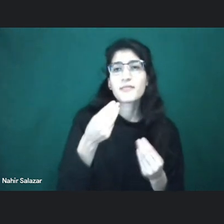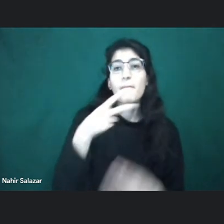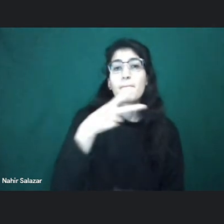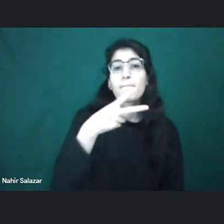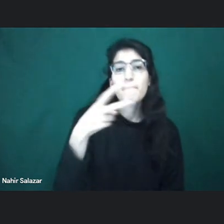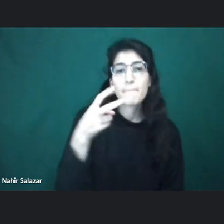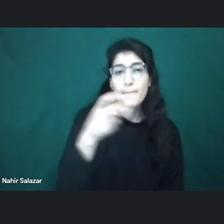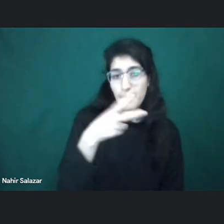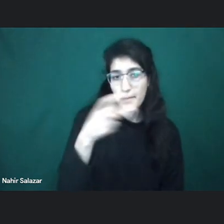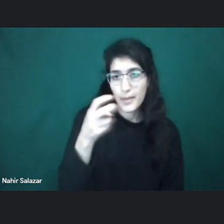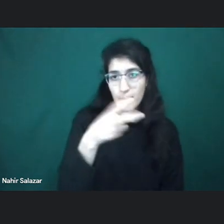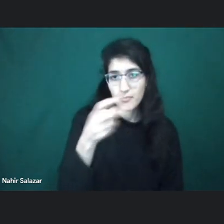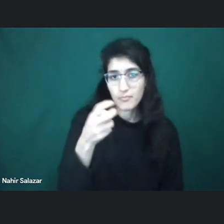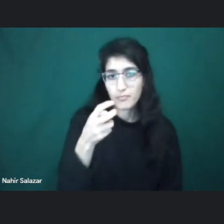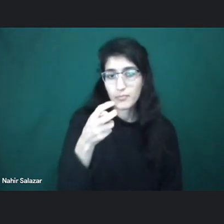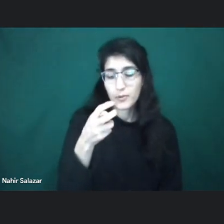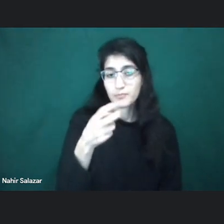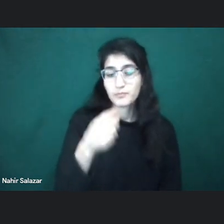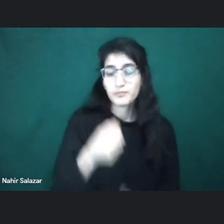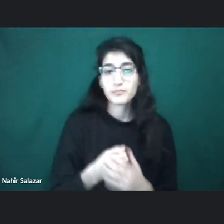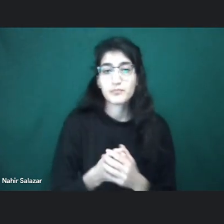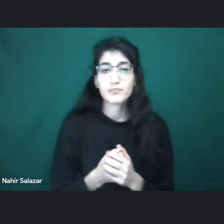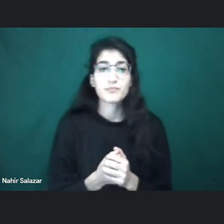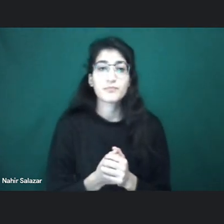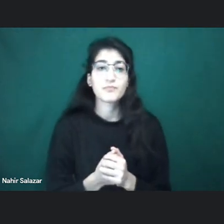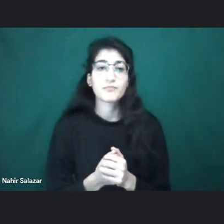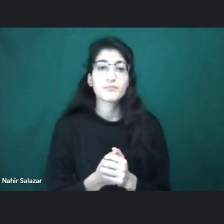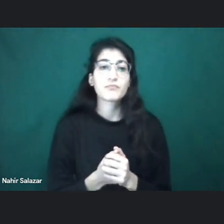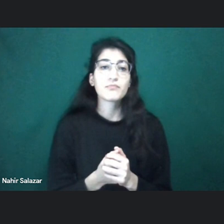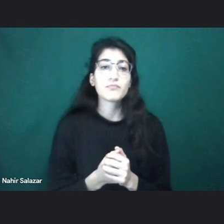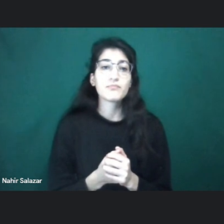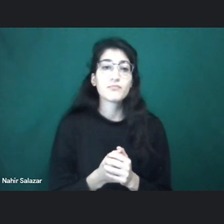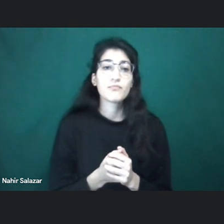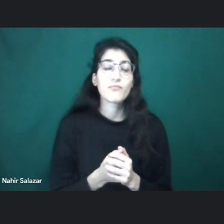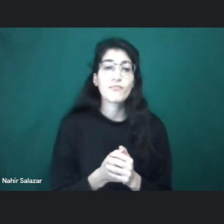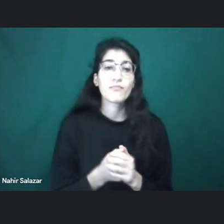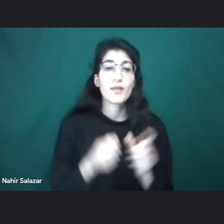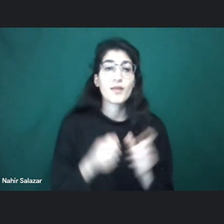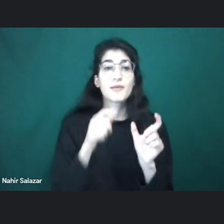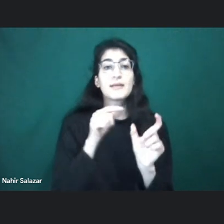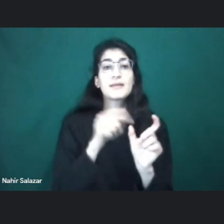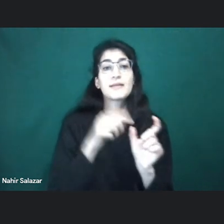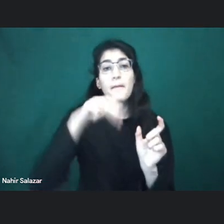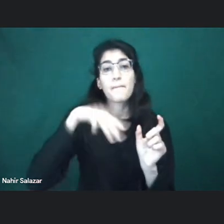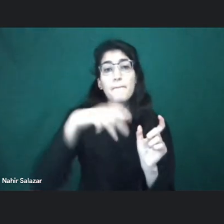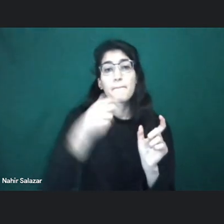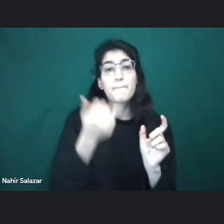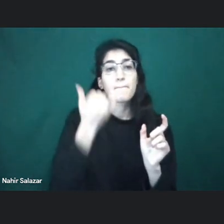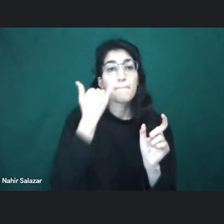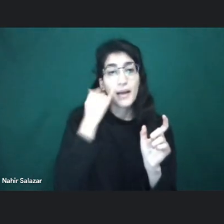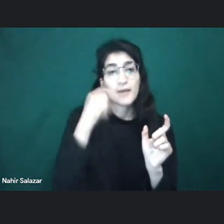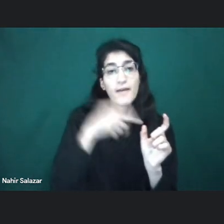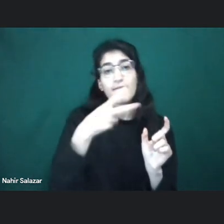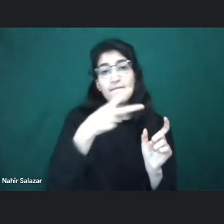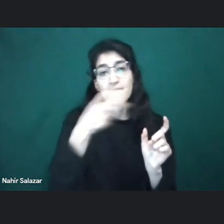Entonces, bueno, tiene el sufijo ate, aparte, que es de verbo. Entonces, puede perpetuar. Es el